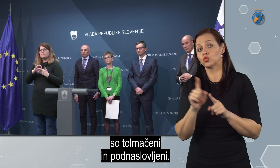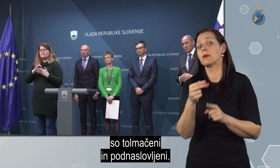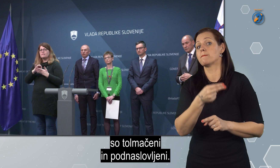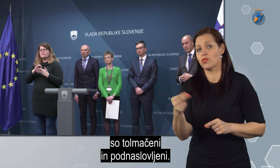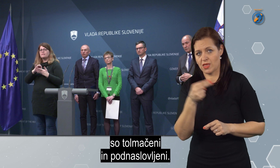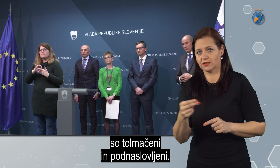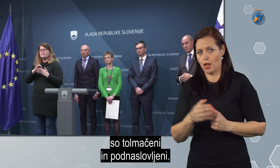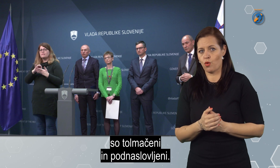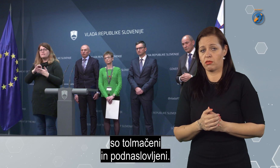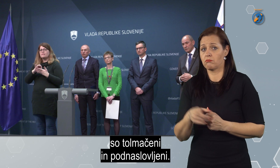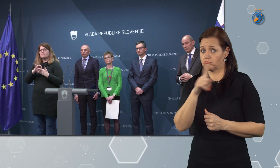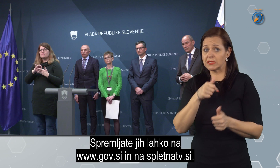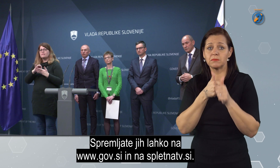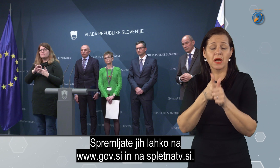podnaslovljeni. Spremljate jih lahko na